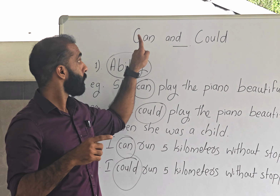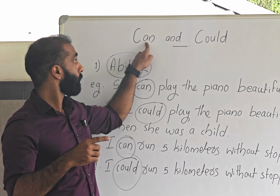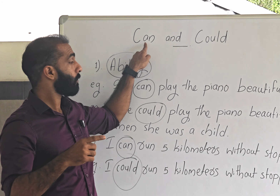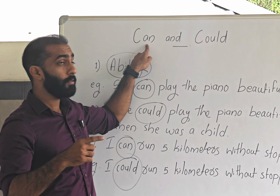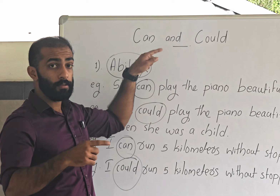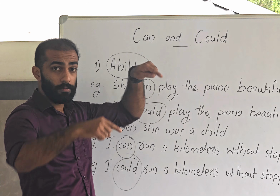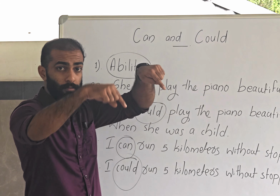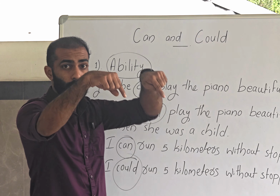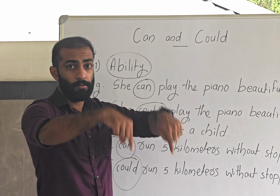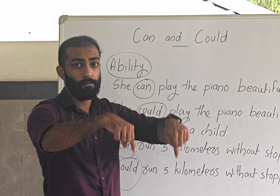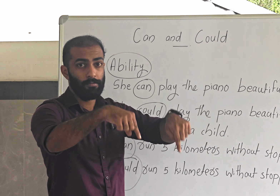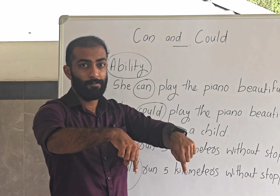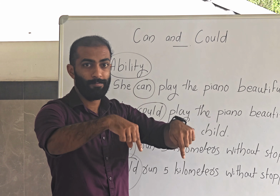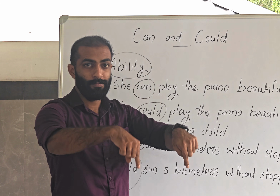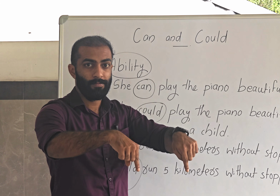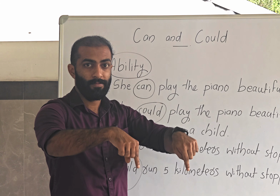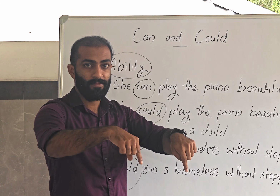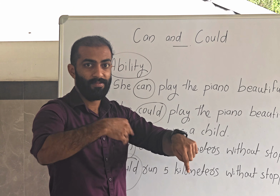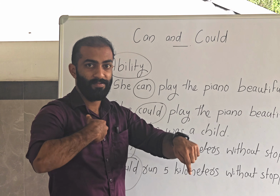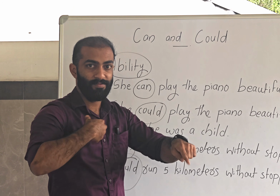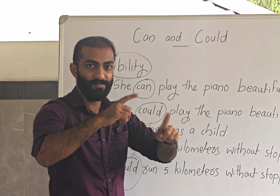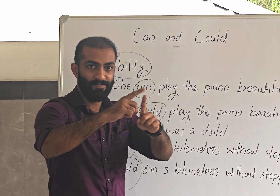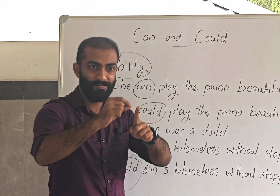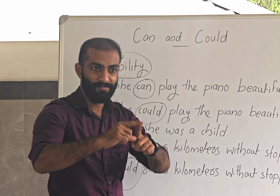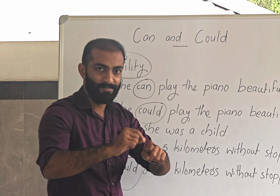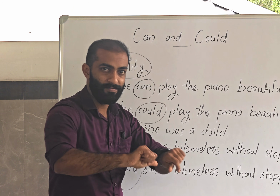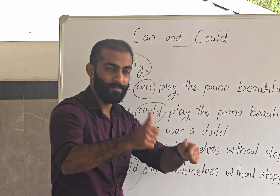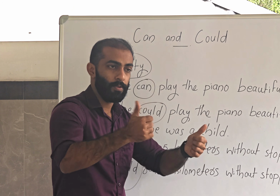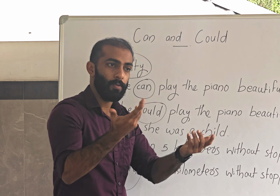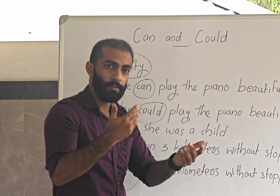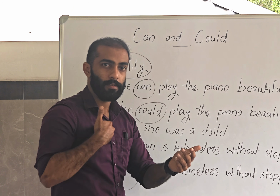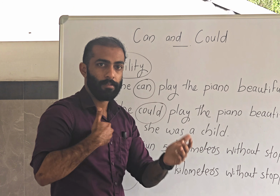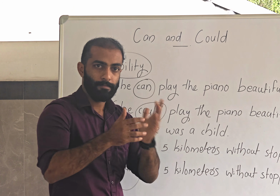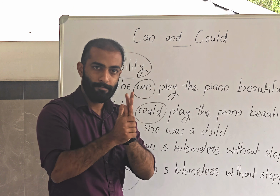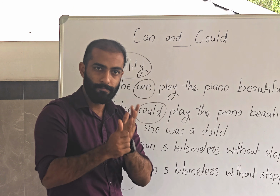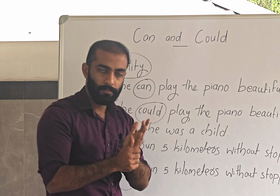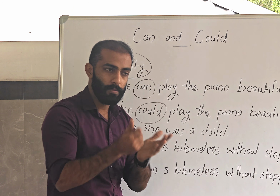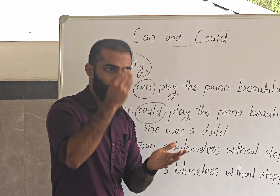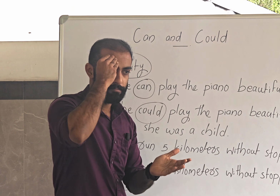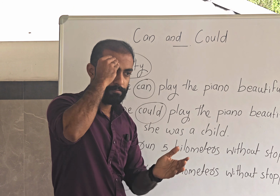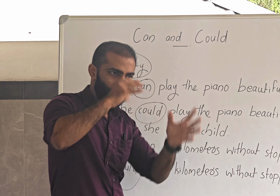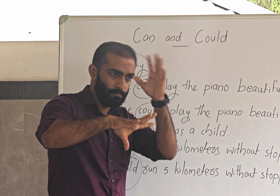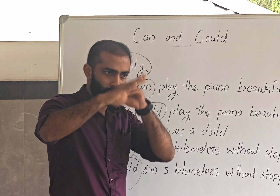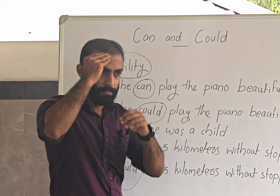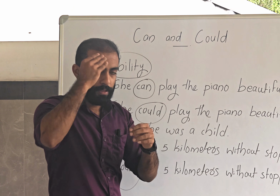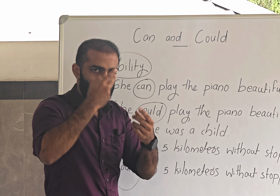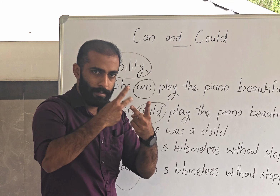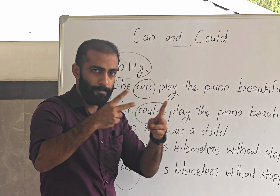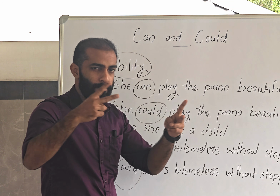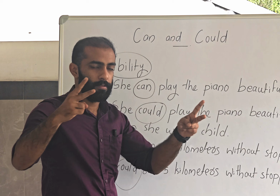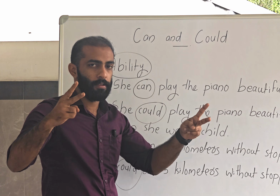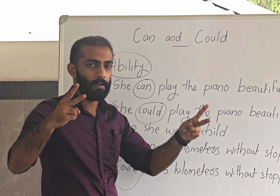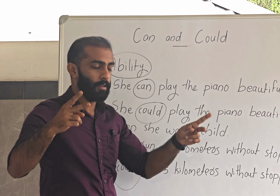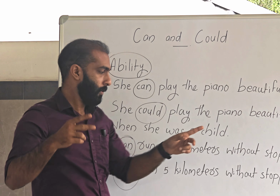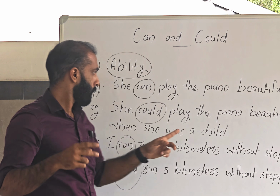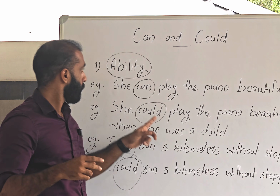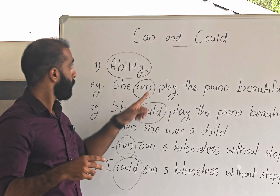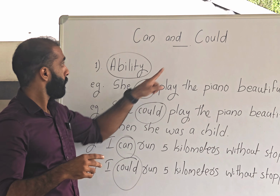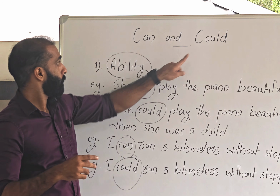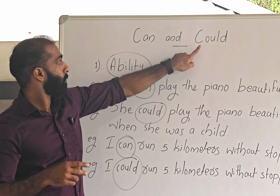ഇനി അതിൽ തന്നെ ക്യാൻ എന്നുള്ളത് നമ്മുടെ പ്രസന്റ് എബിലിറ്റിയെ കുറിക്കാൻ, അതായത് നമുക്ക് ഇപ്പോൾ ചെയ്യാൻ കഴിയുന്ന കാര്യത്തെക്കുറിച്ചും,